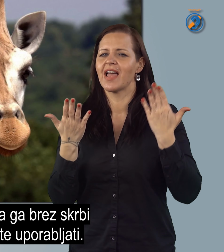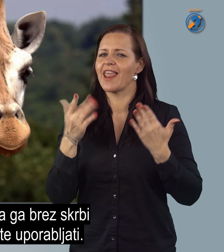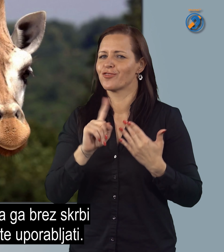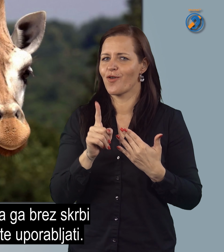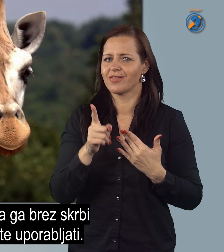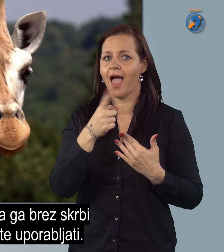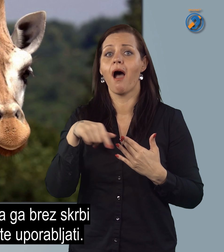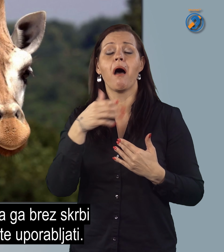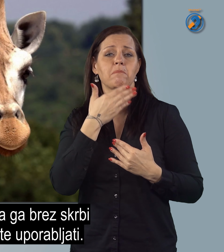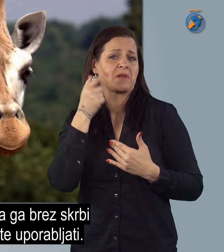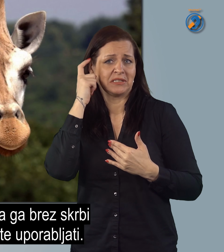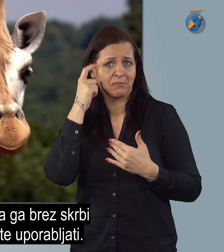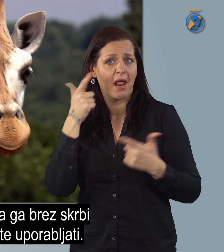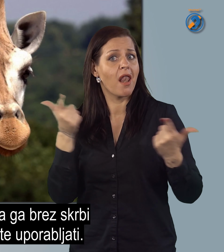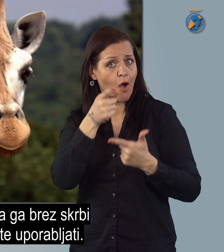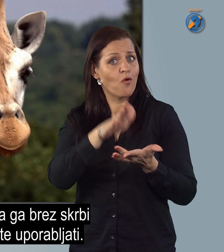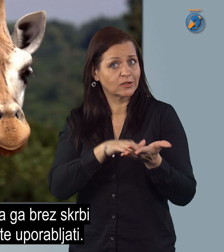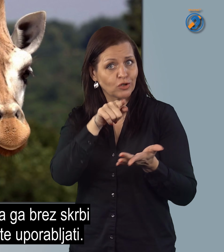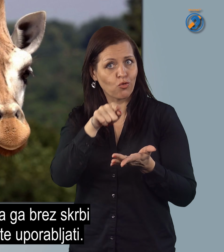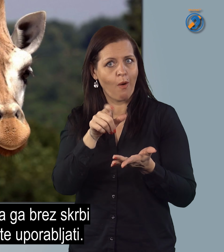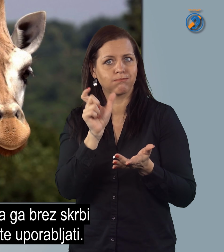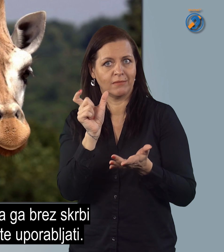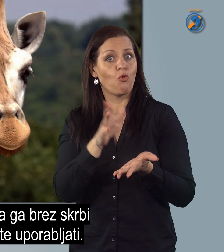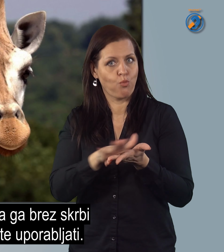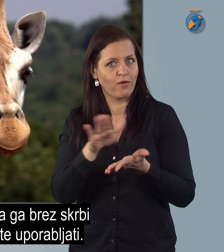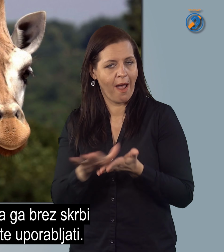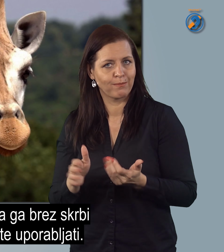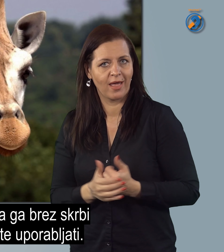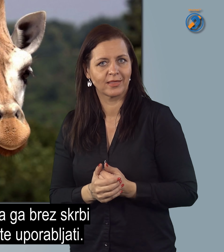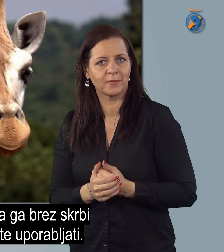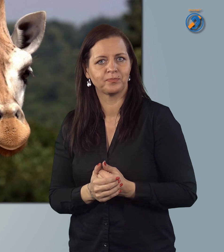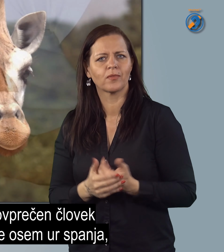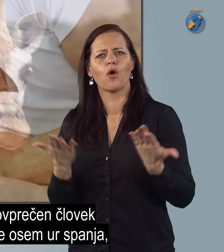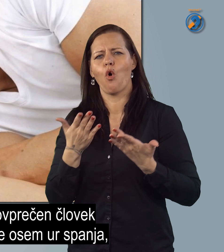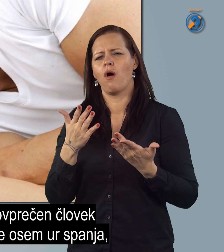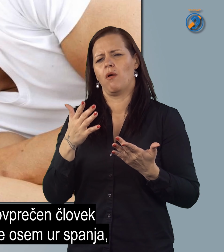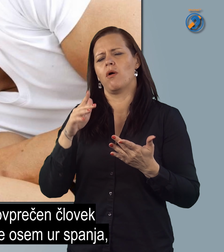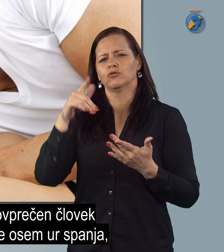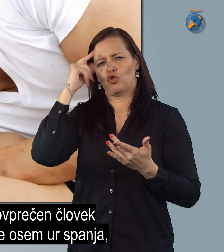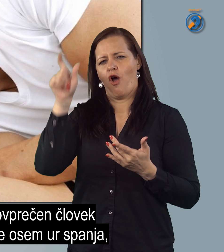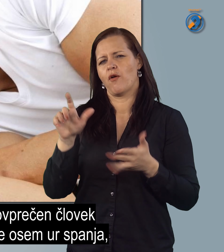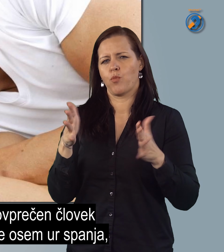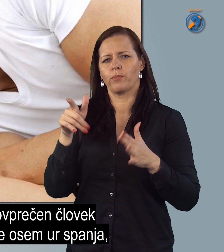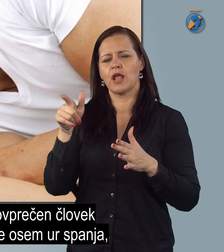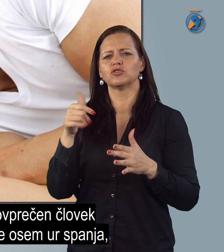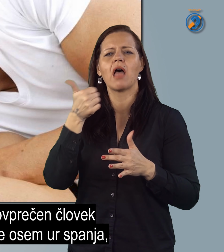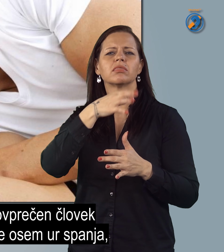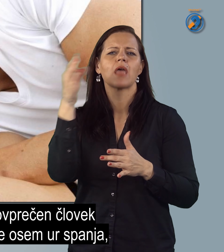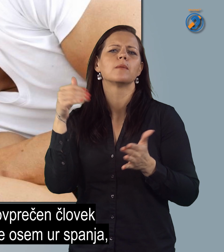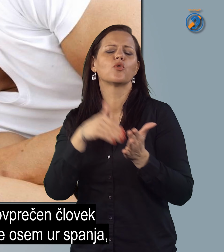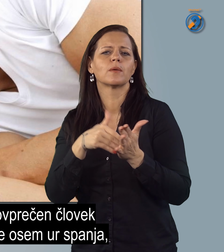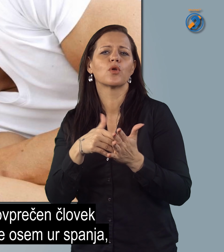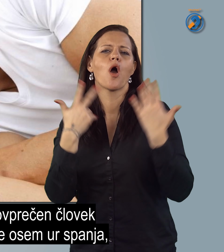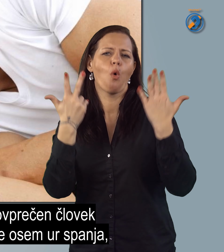Verjetno ne, a ga brez skrbi lahko začnete uporabljati. Medtem, ko poprečen človek na dan